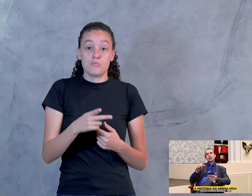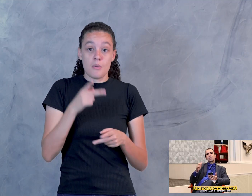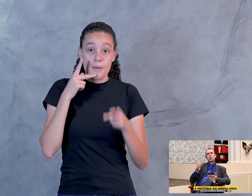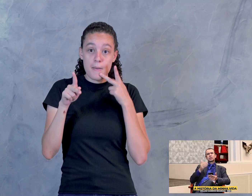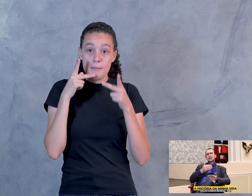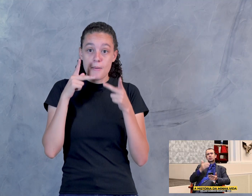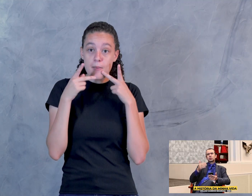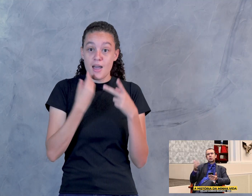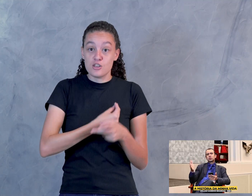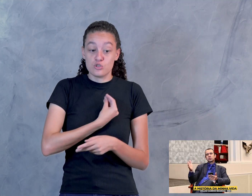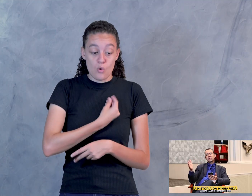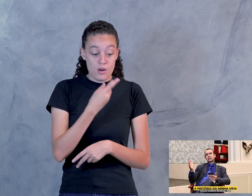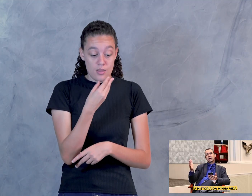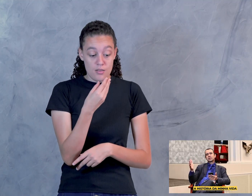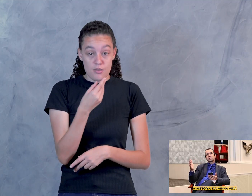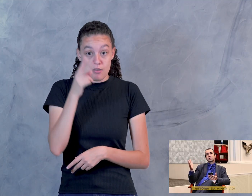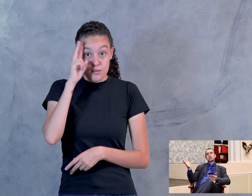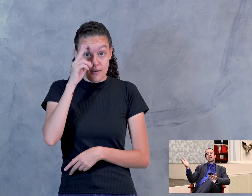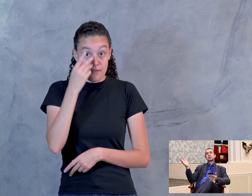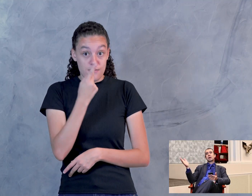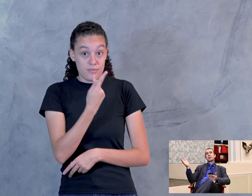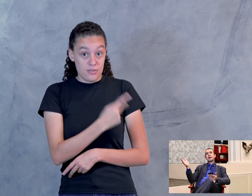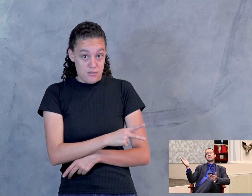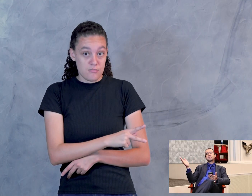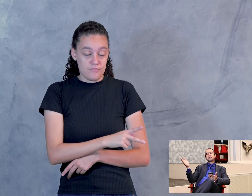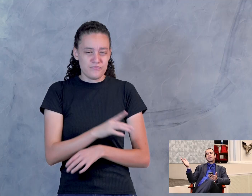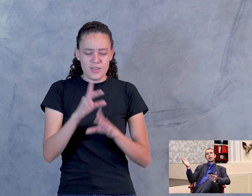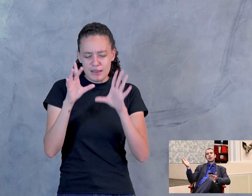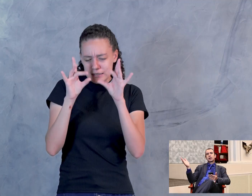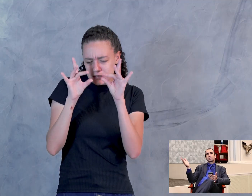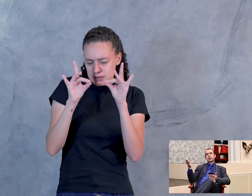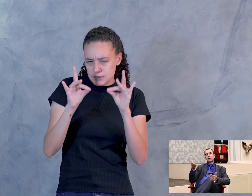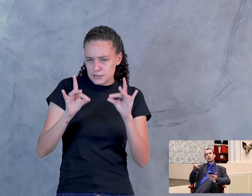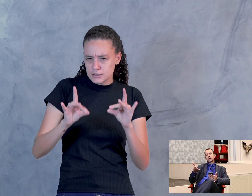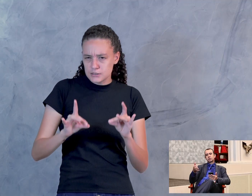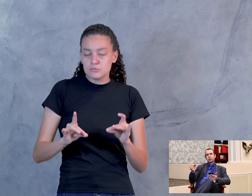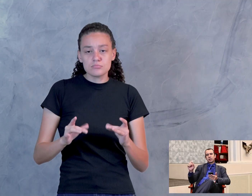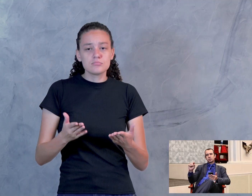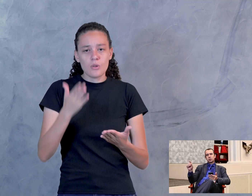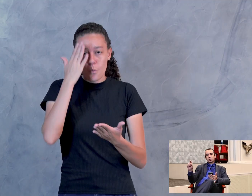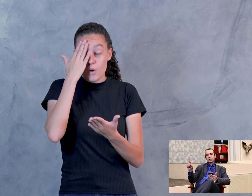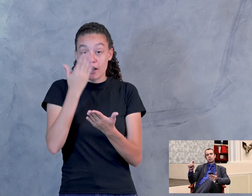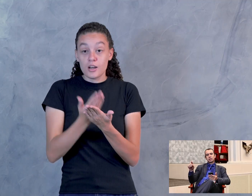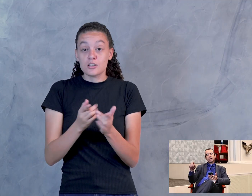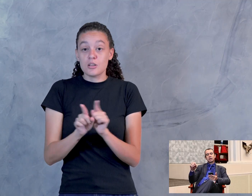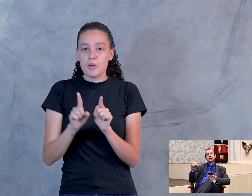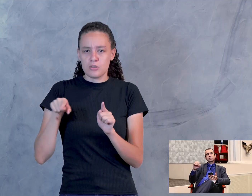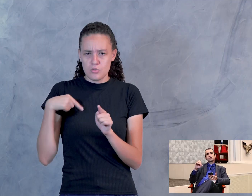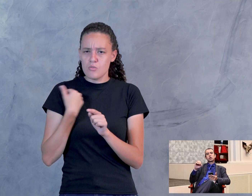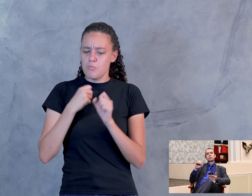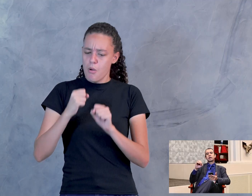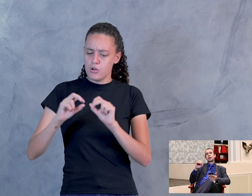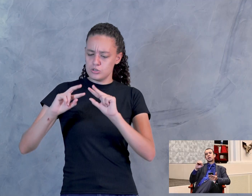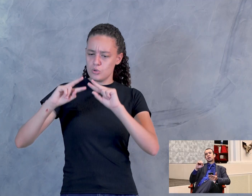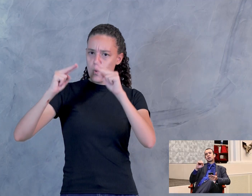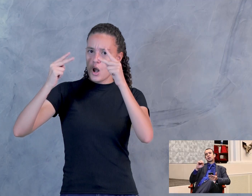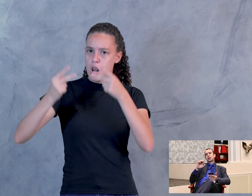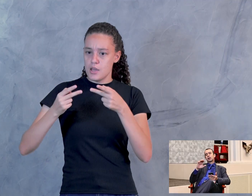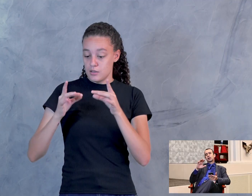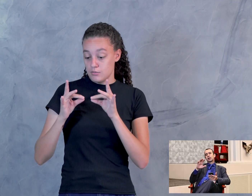Branham, contando todos os detalhes. Nós temos também, creio que nós podemos colocar um link aqui,